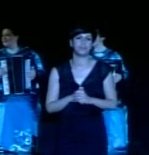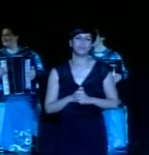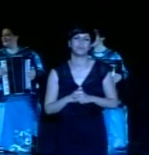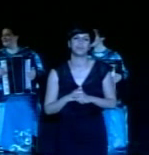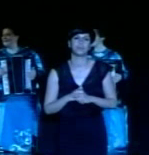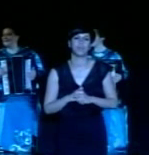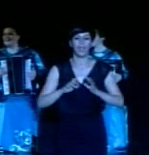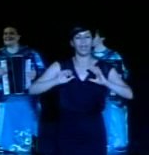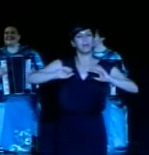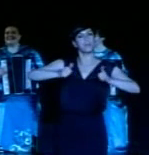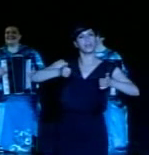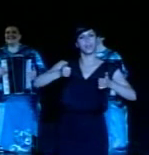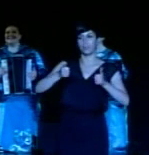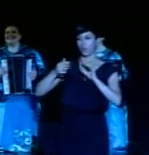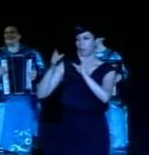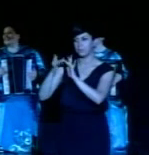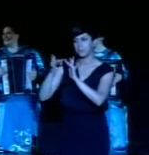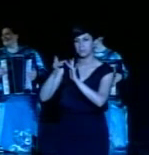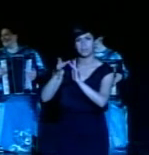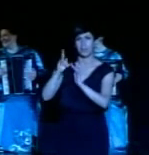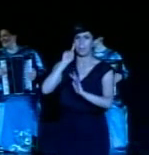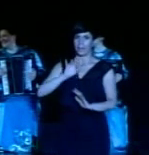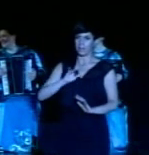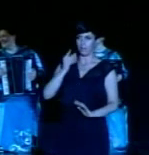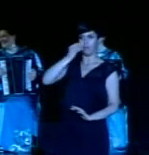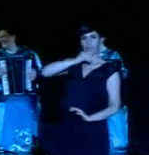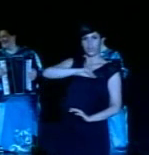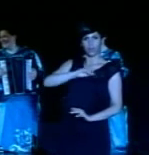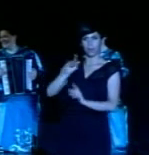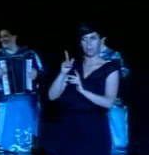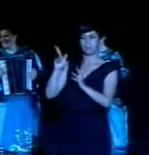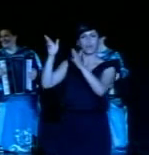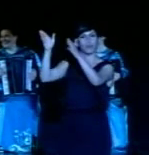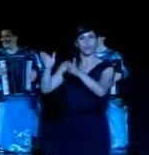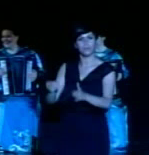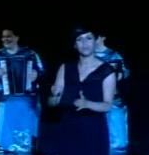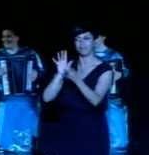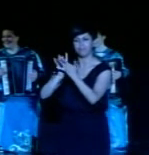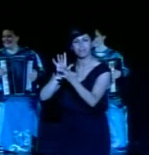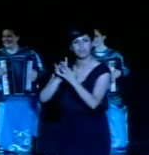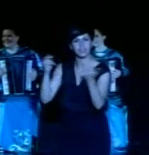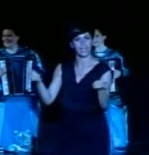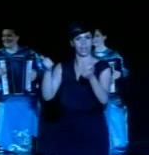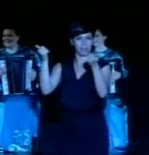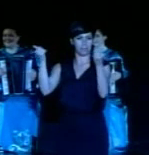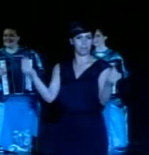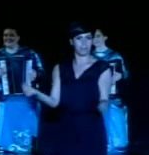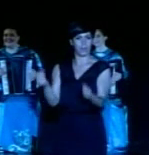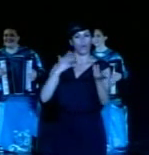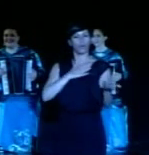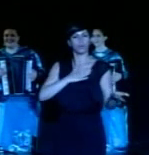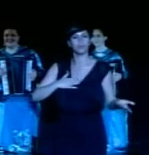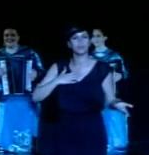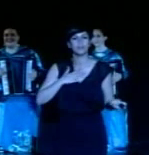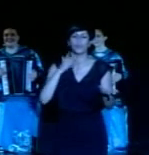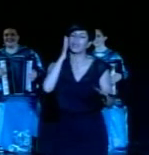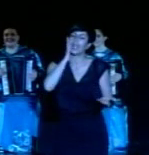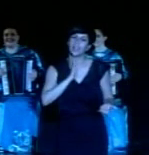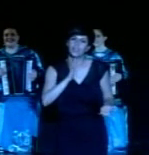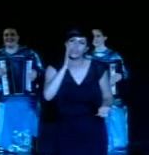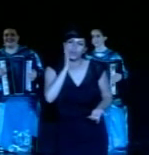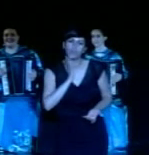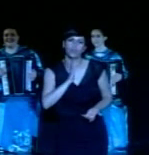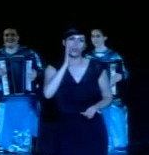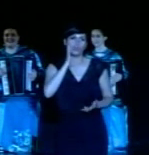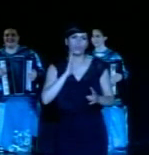principio las relaciones parecen un poco frías, pero cuando les conoces son enormemente acogedores, muy cariñosos y